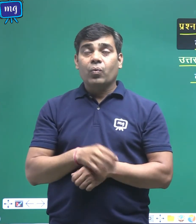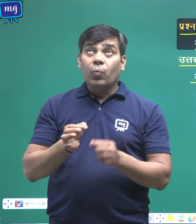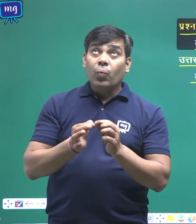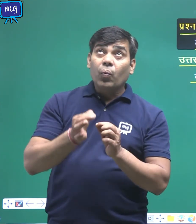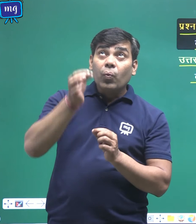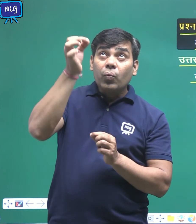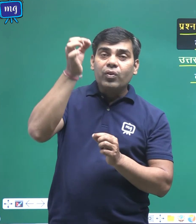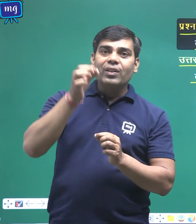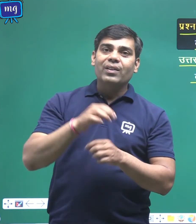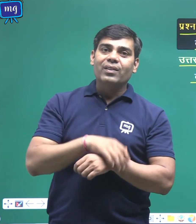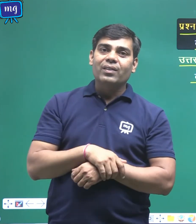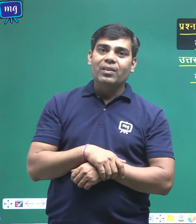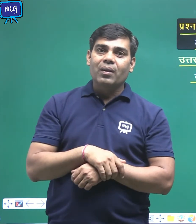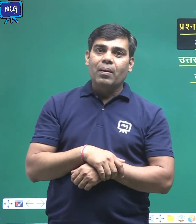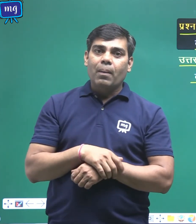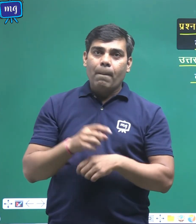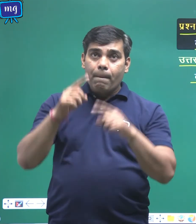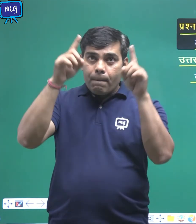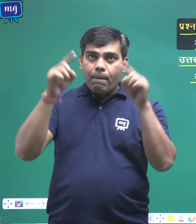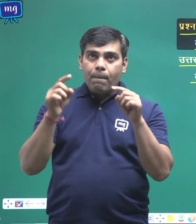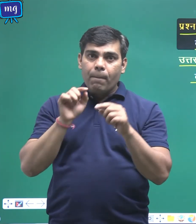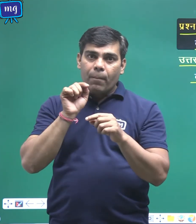ऊंची प्रतिमा